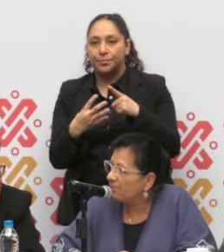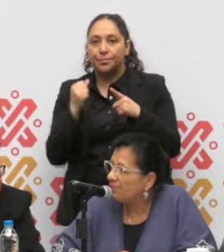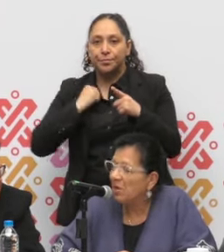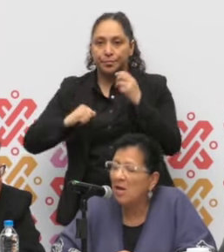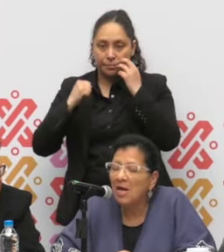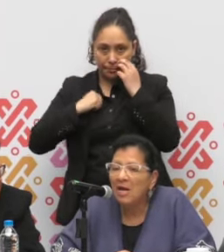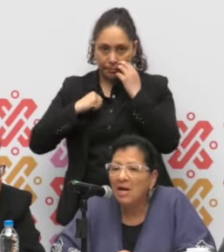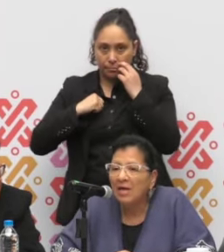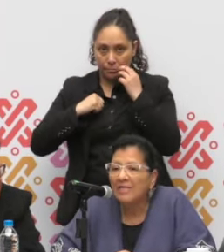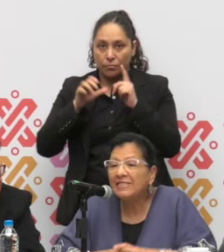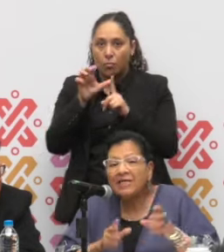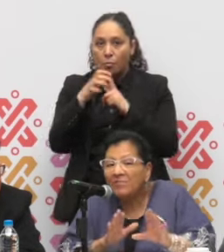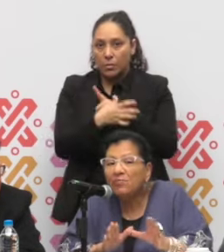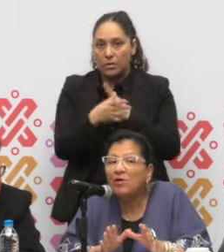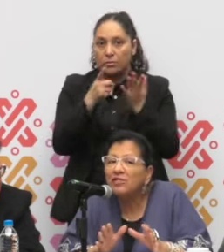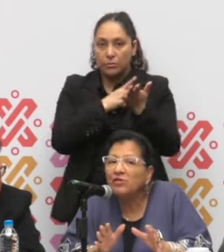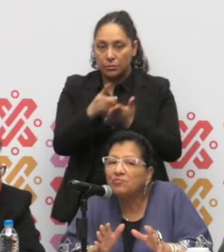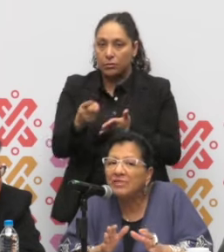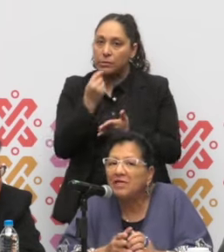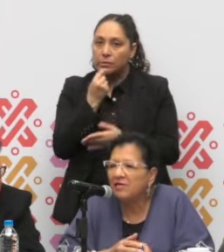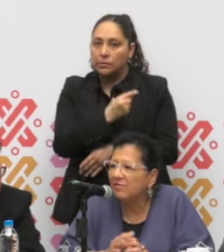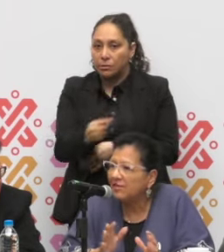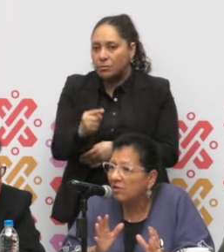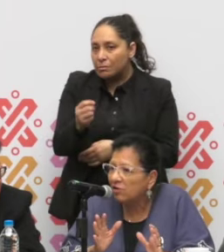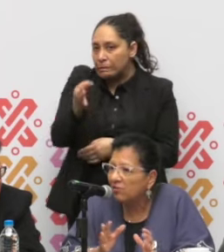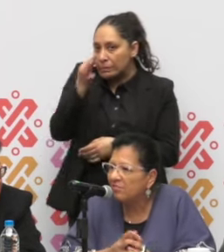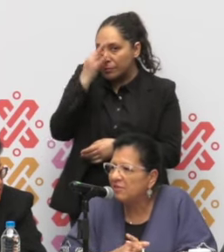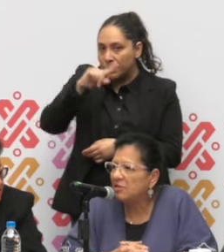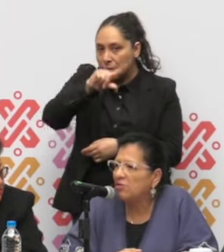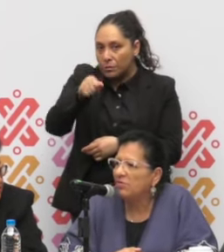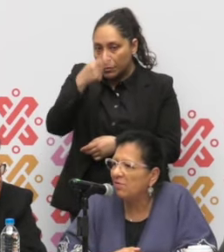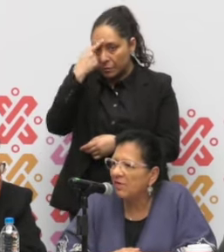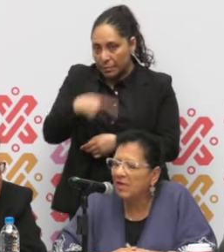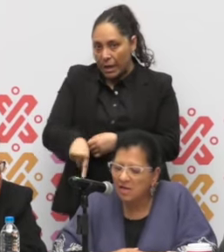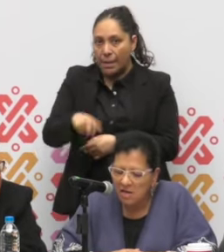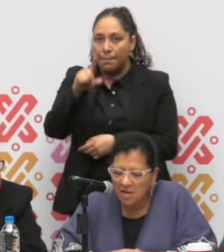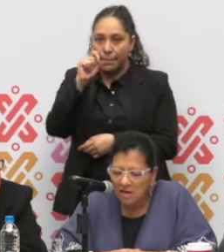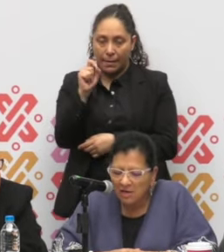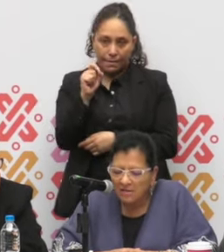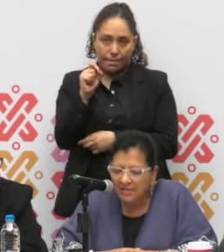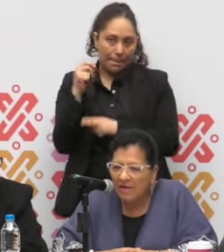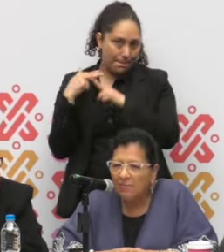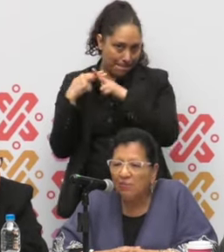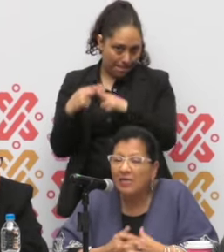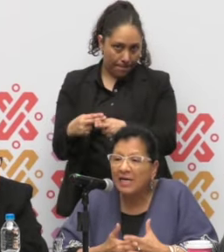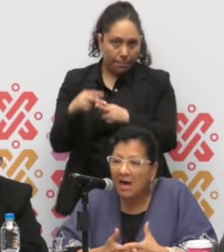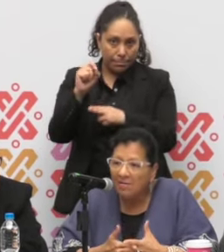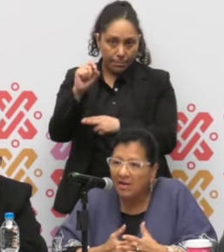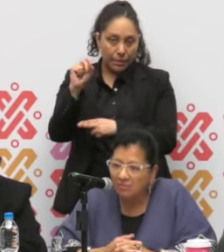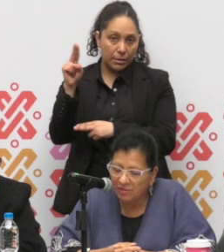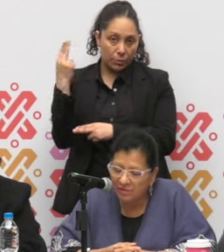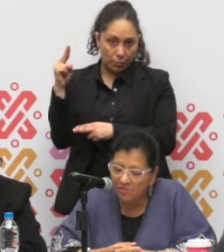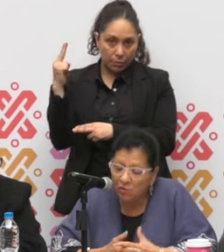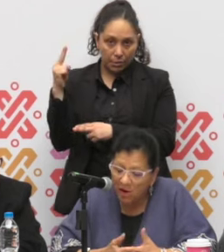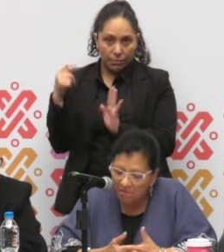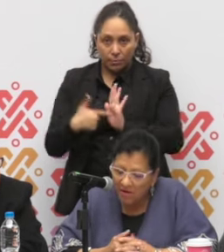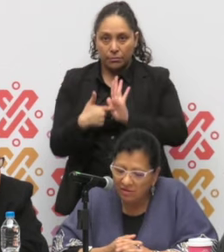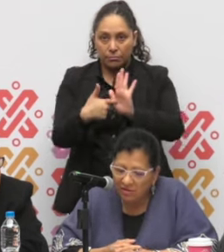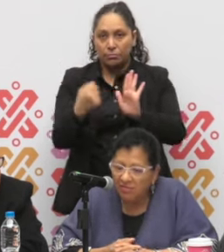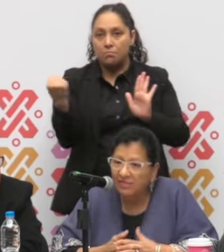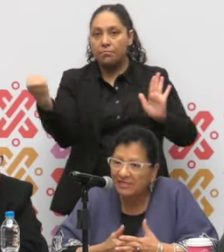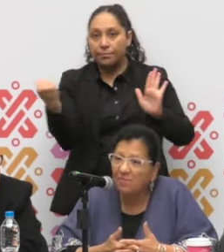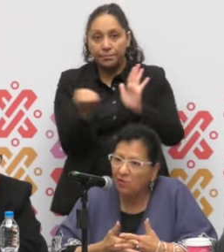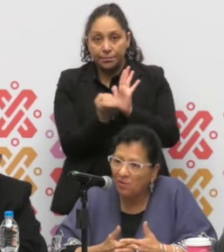Niño. Y exactamente un poquito después del aniversario, que fue el 20 de noviembre, se publicaba, se